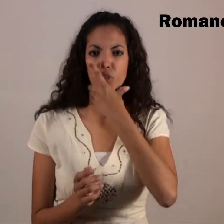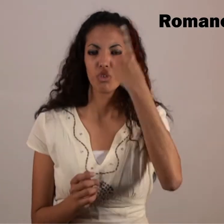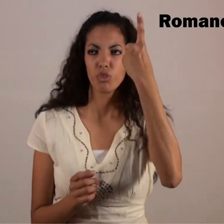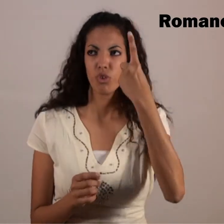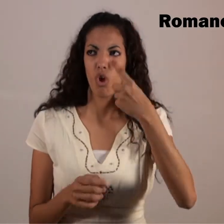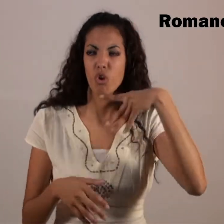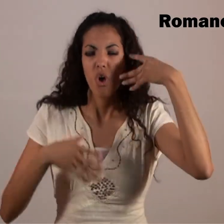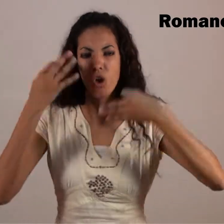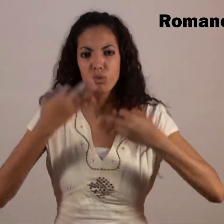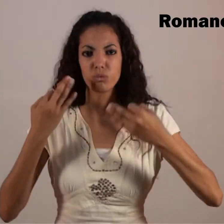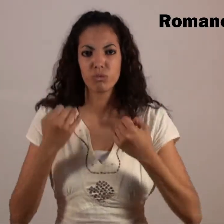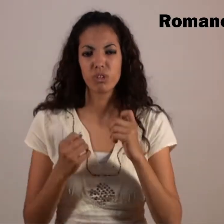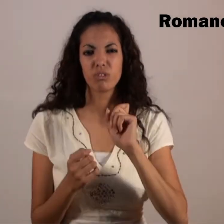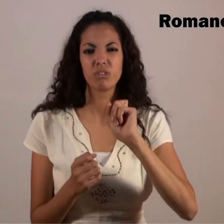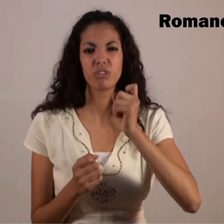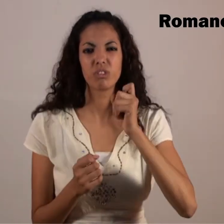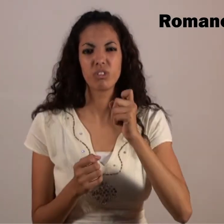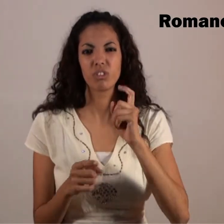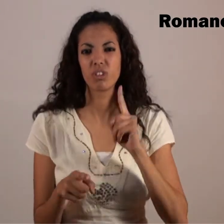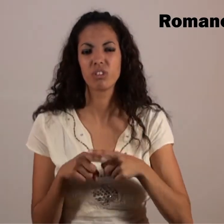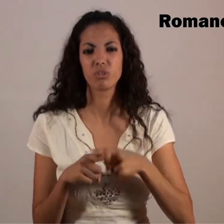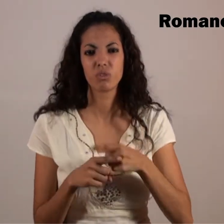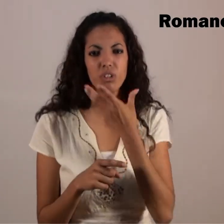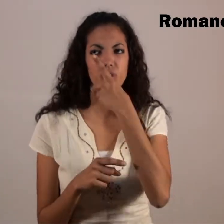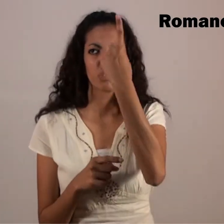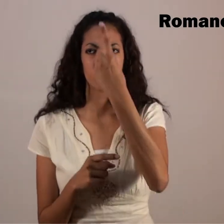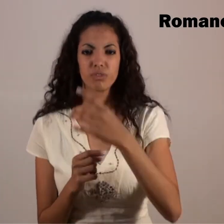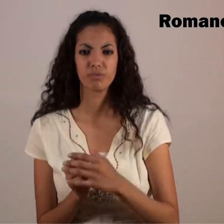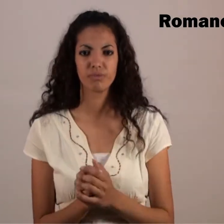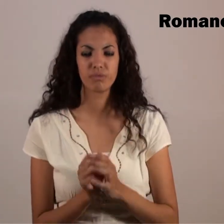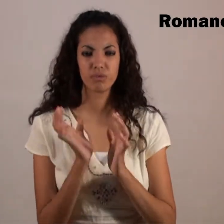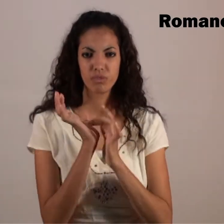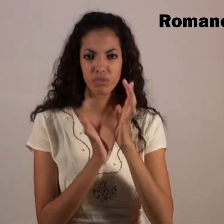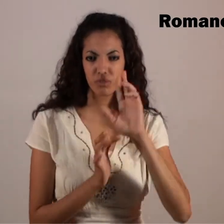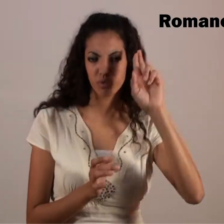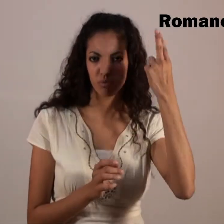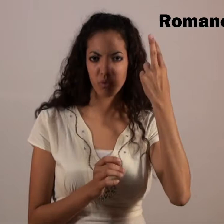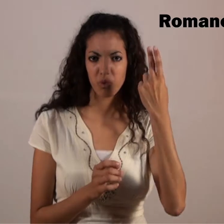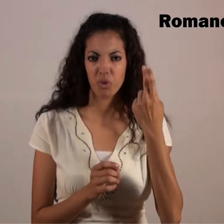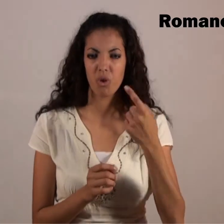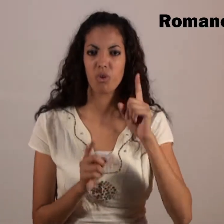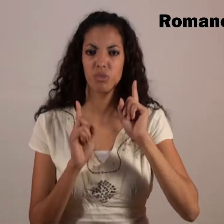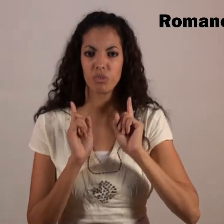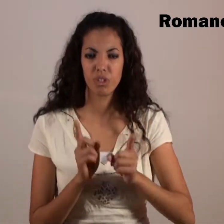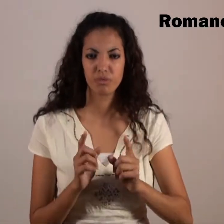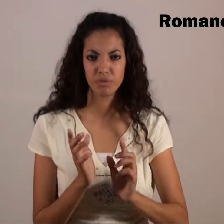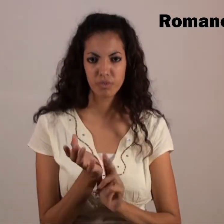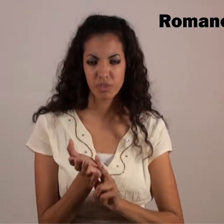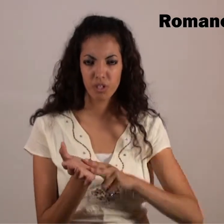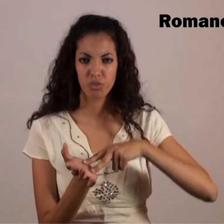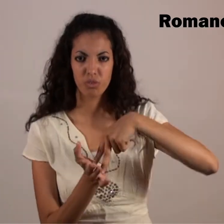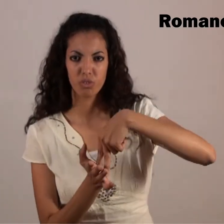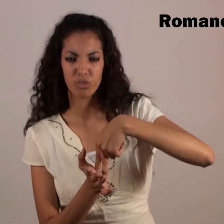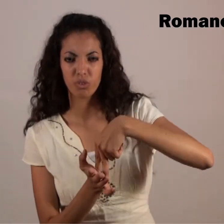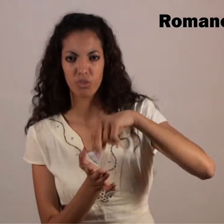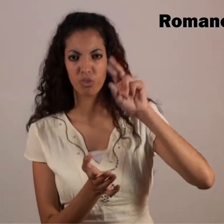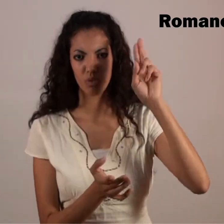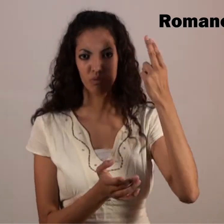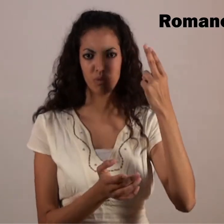que condenará? Cristo es el que murió, más aún, el que también resucitó, el que además está a la diestra